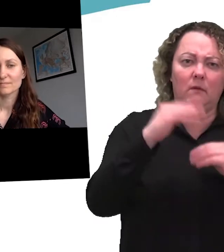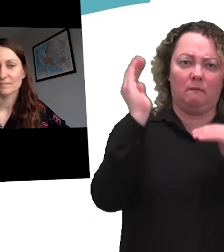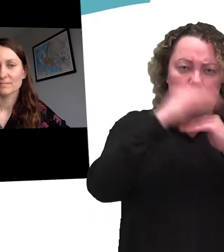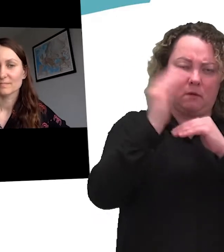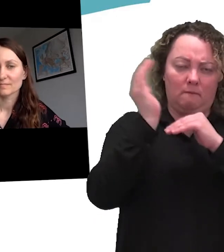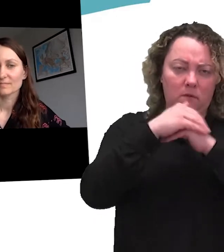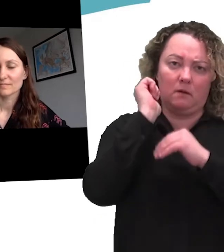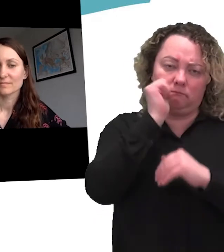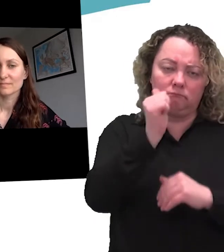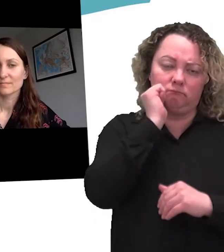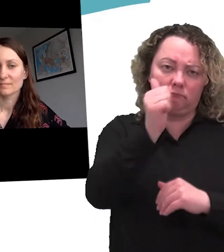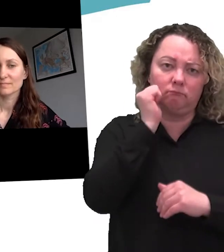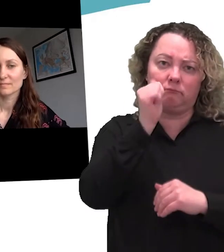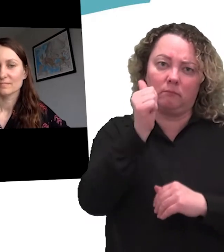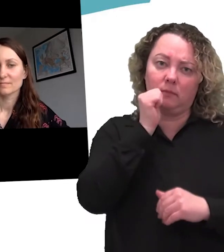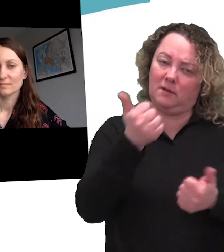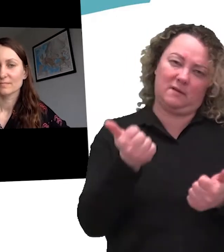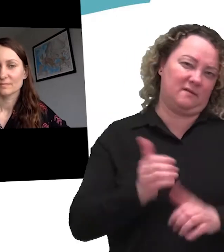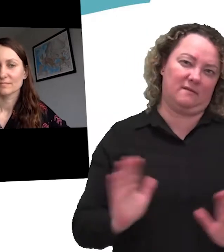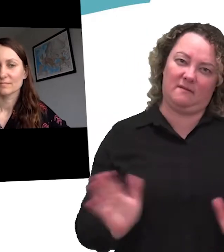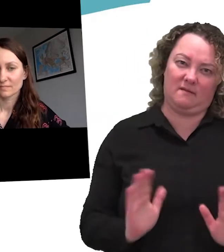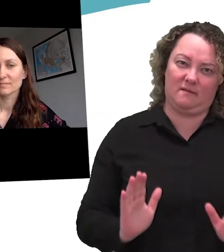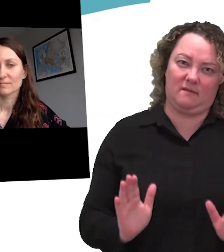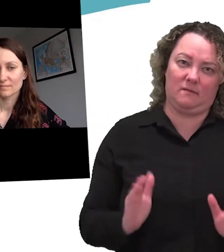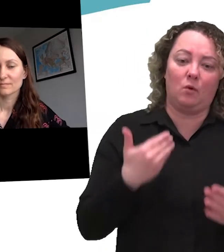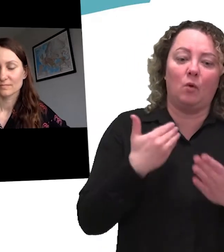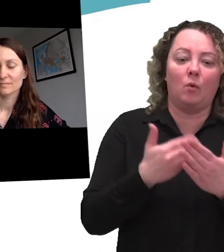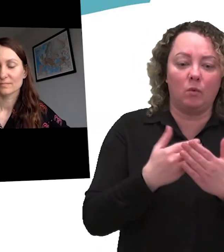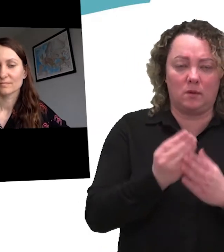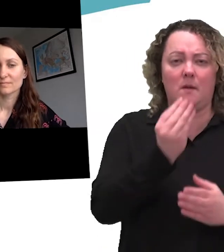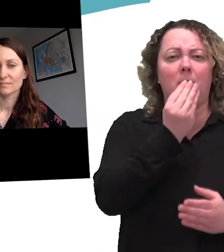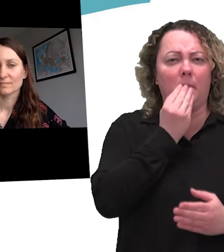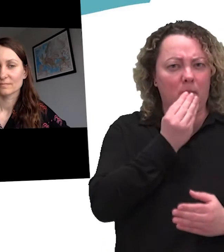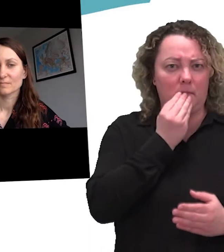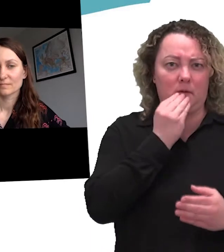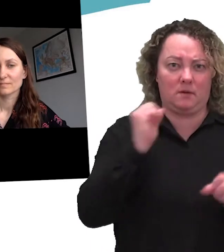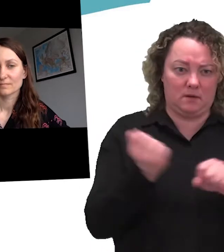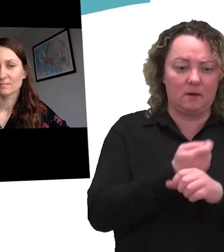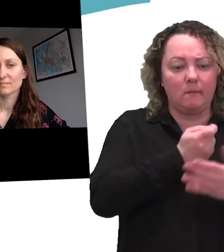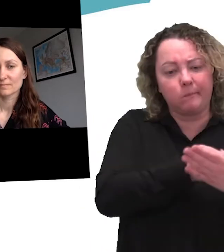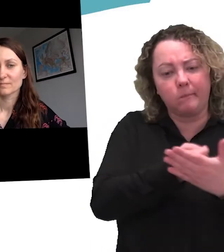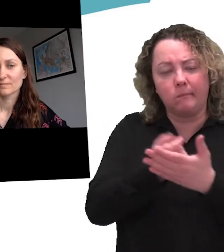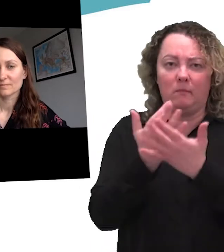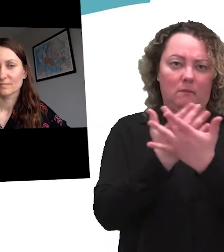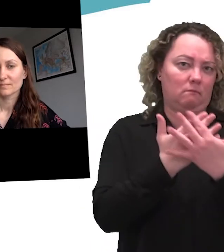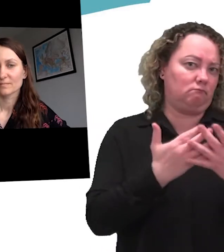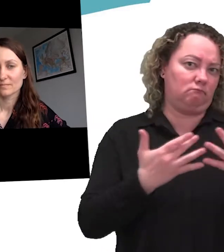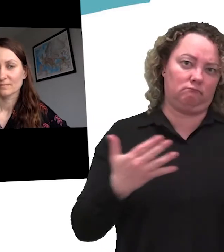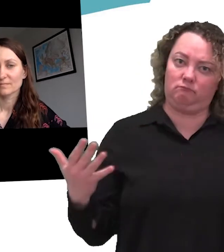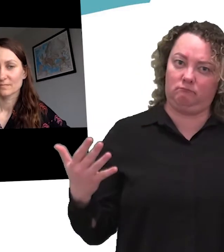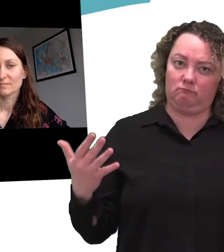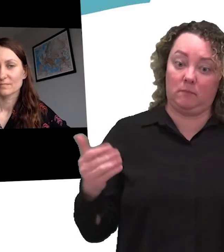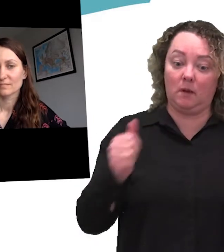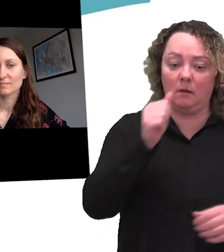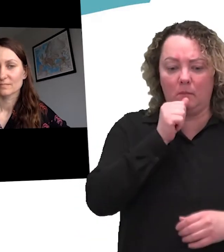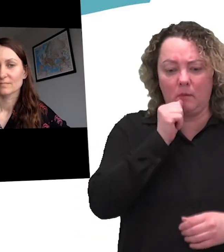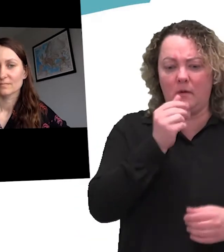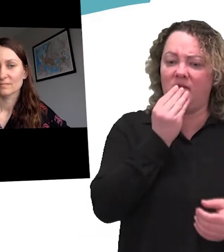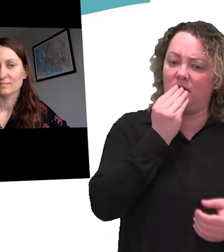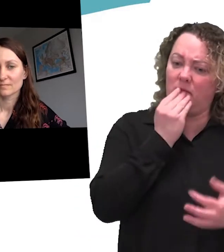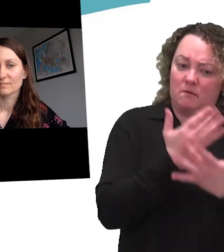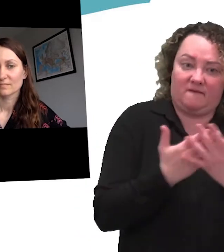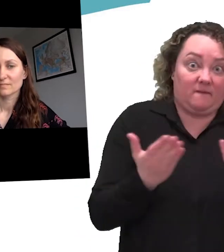mes atsiremėme tai, kad mytyba turi būti įvairi. Ir jeigu ta mytyba nėra įvairi, tai tada jau